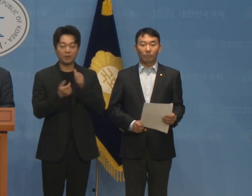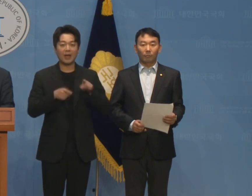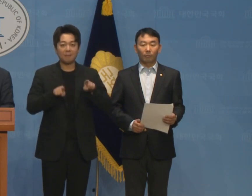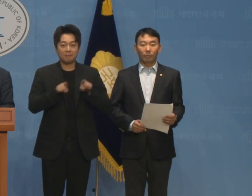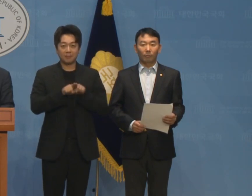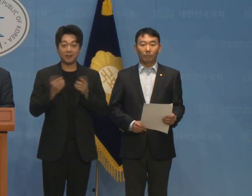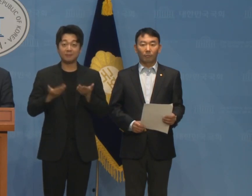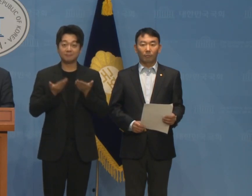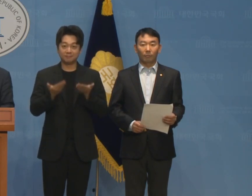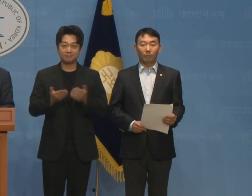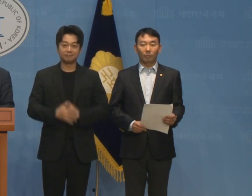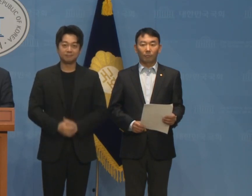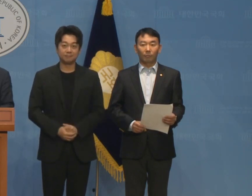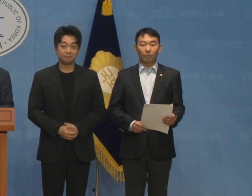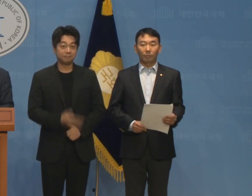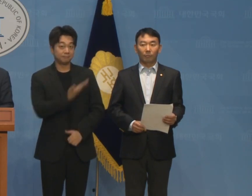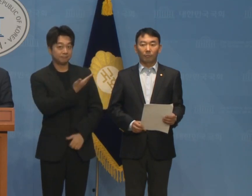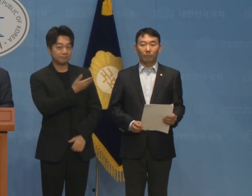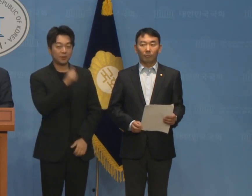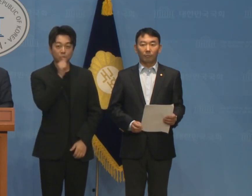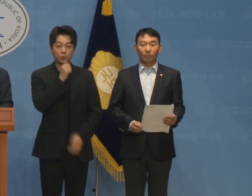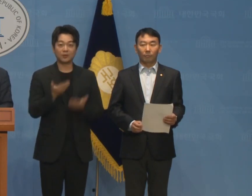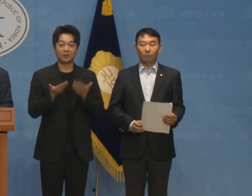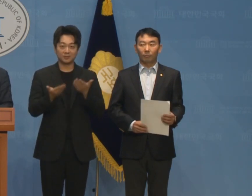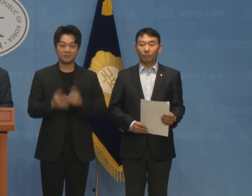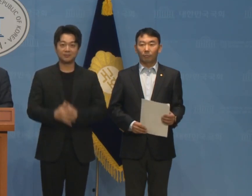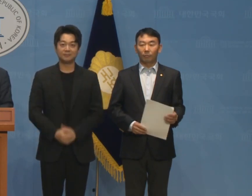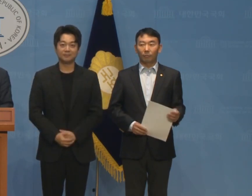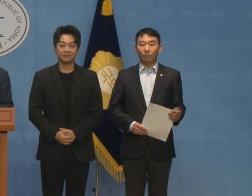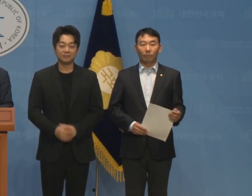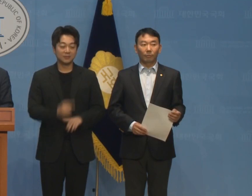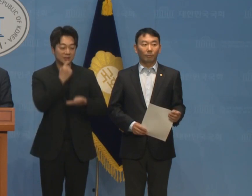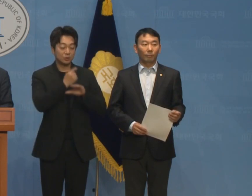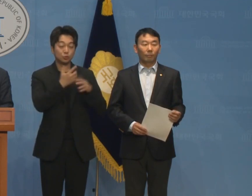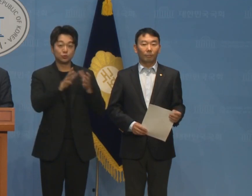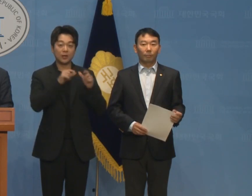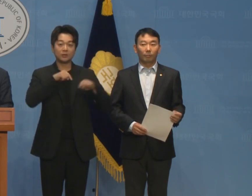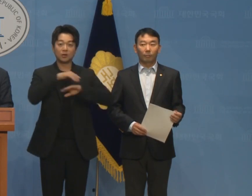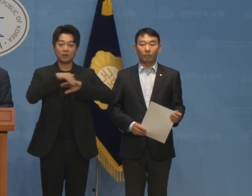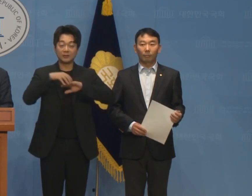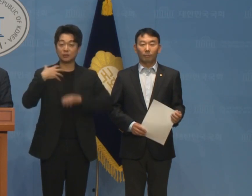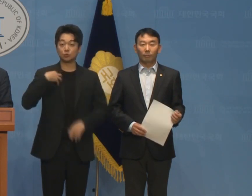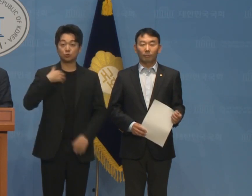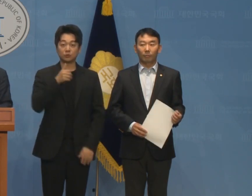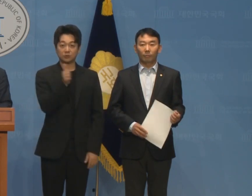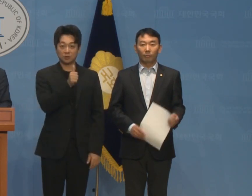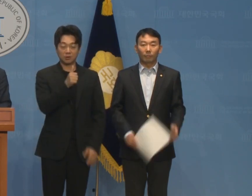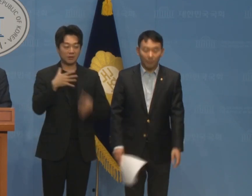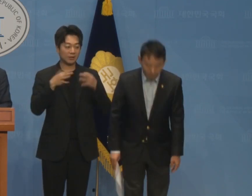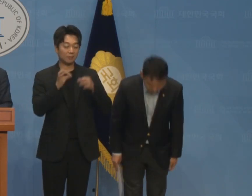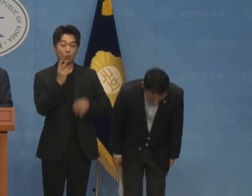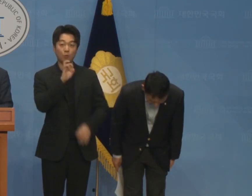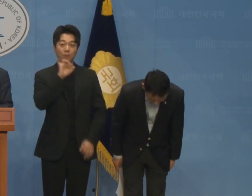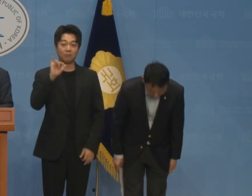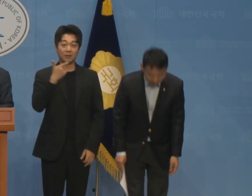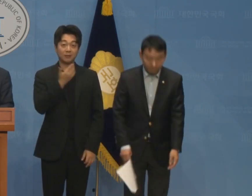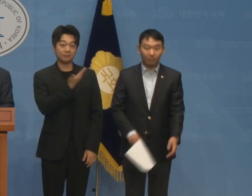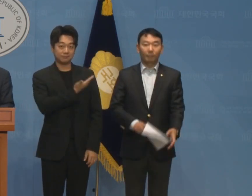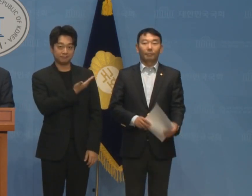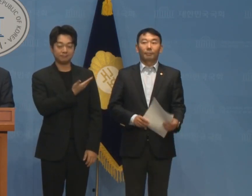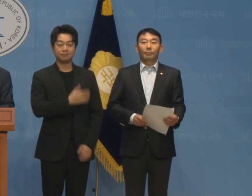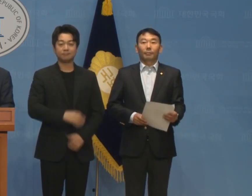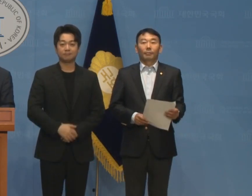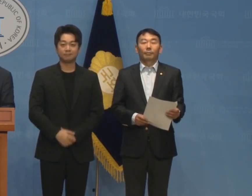하셨습니다. 왼쪽부터 소개해드리겠습니다. 더불어민주당 정책수석 및 법사위원이신 김영민 의원님